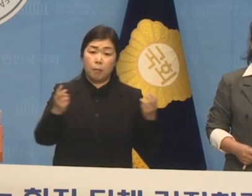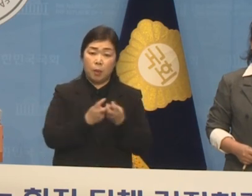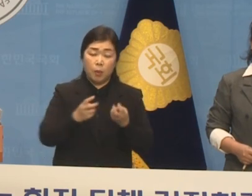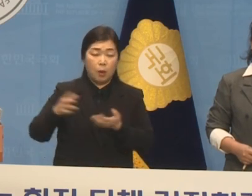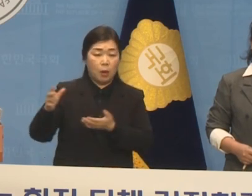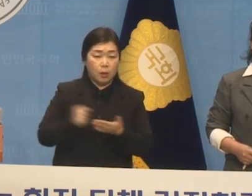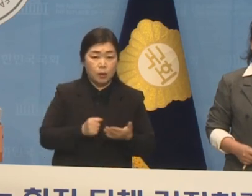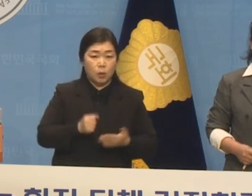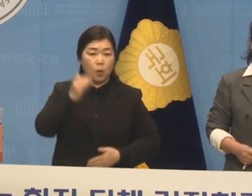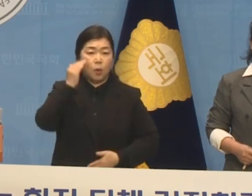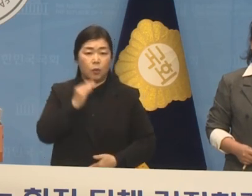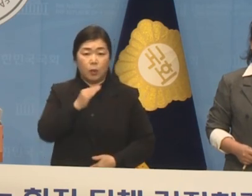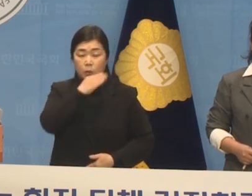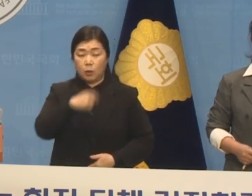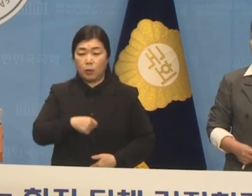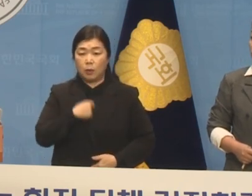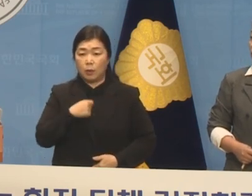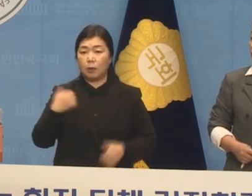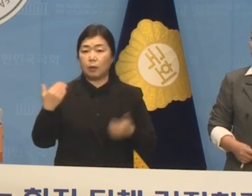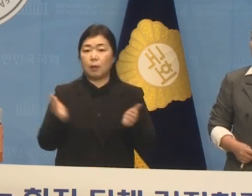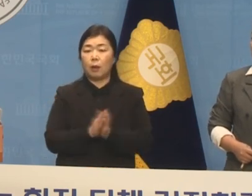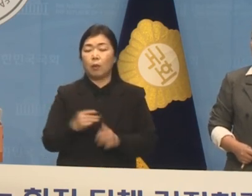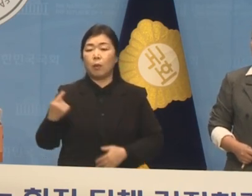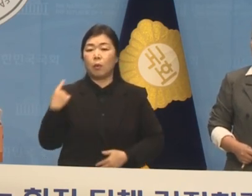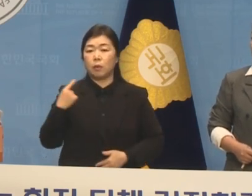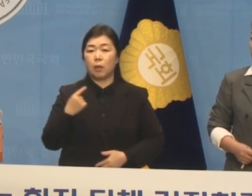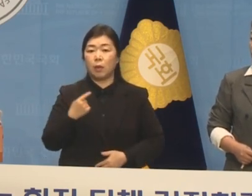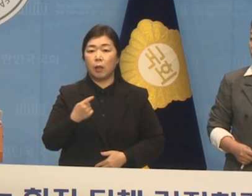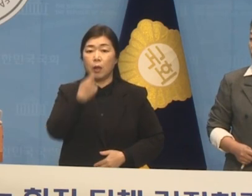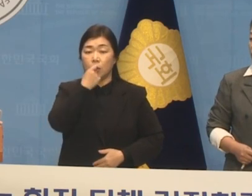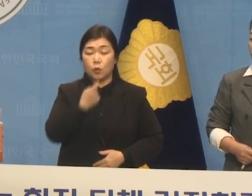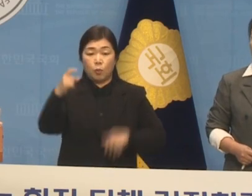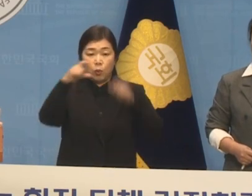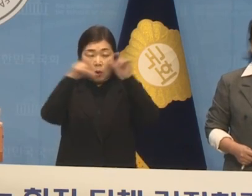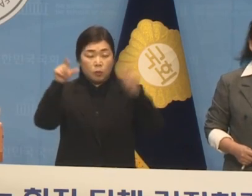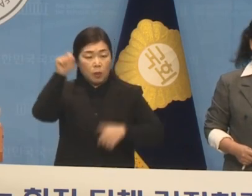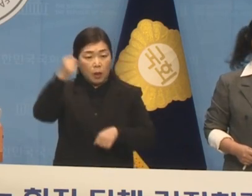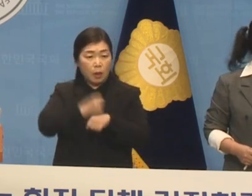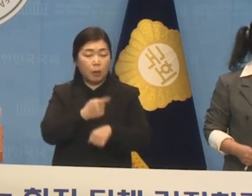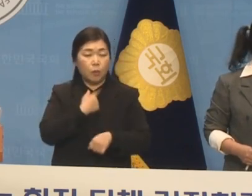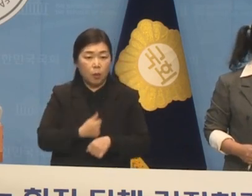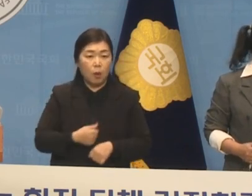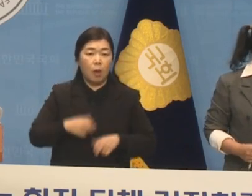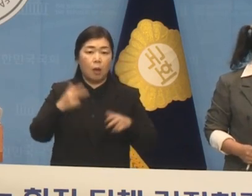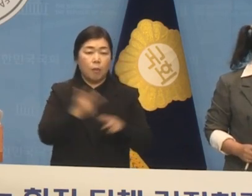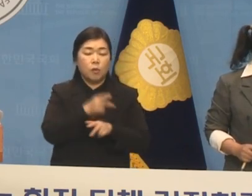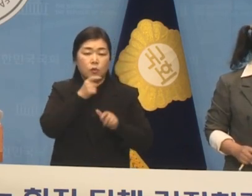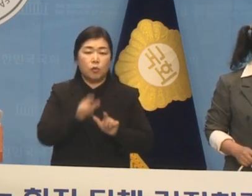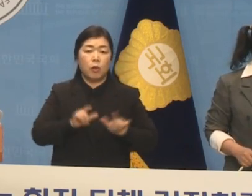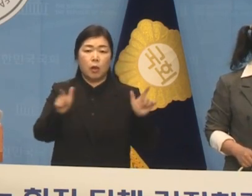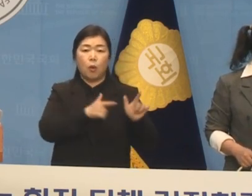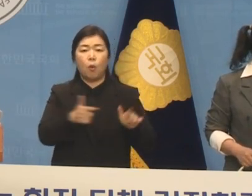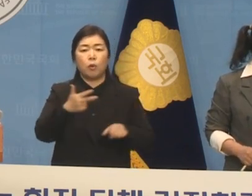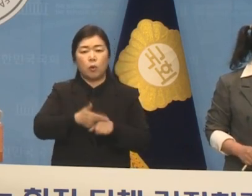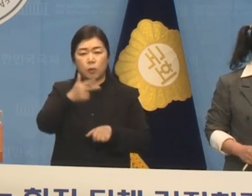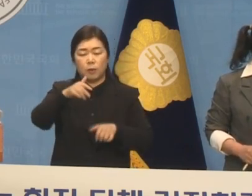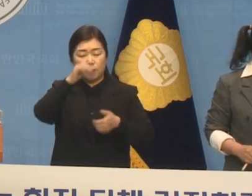녹색정의당은 어제 촛불문화제를 개최했고 매주 수요일 오후 7시마다 이어갈